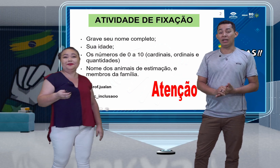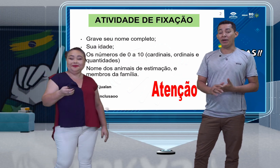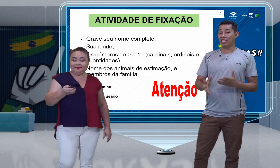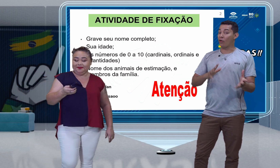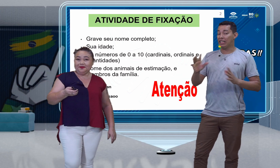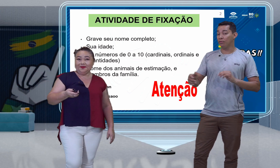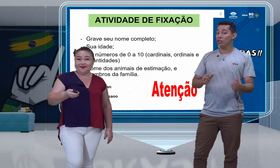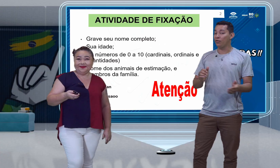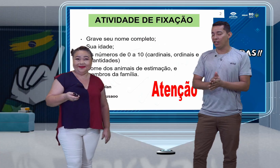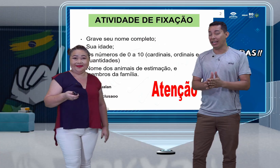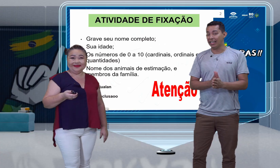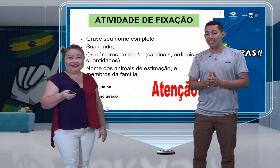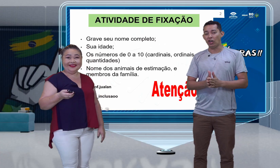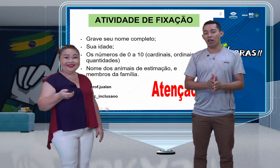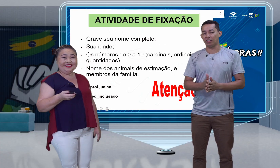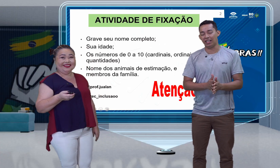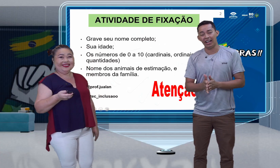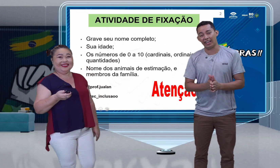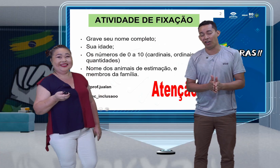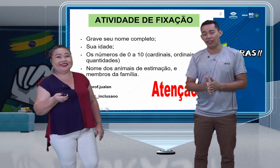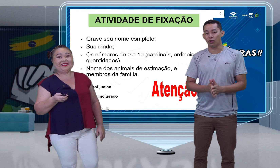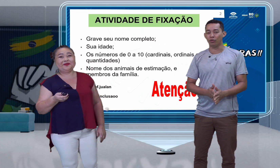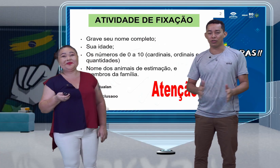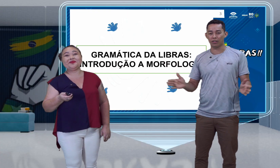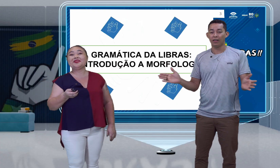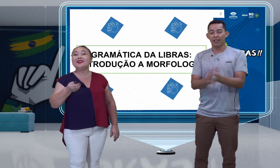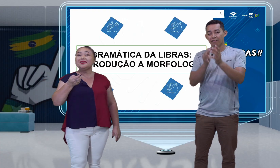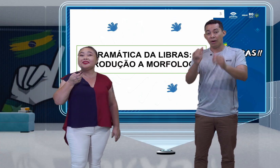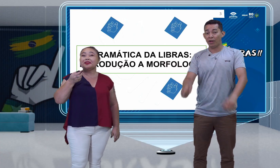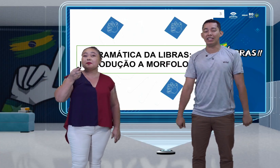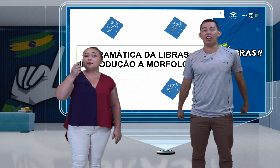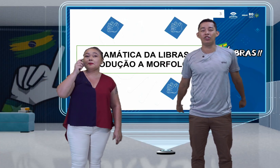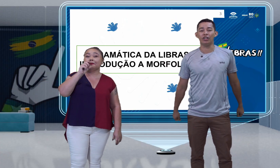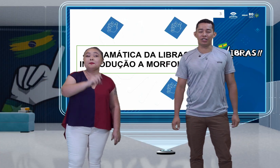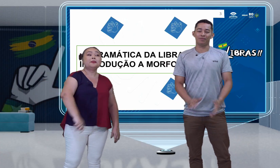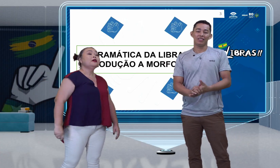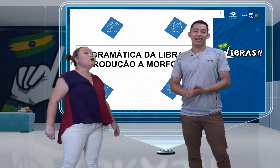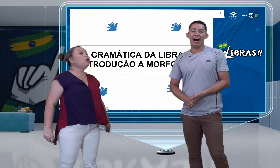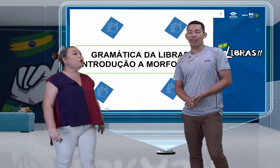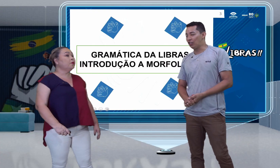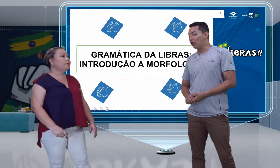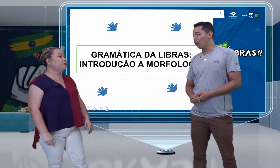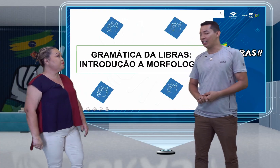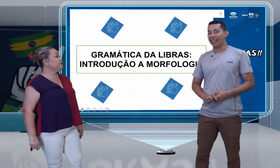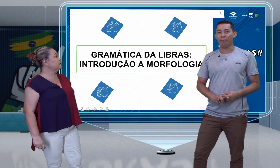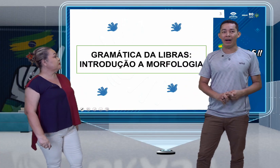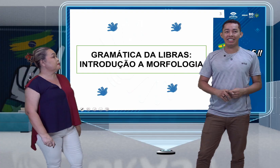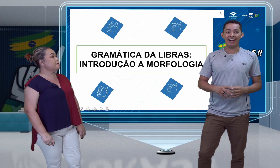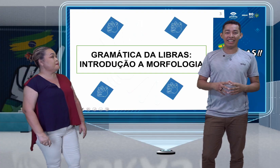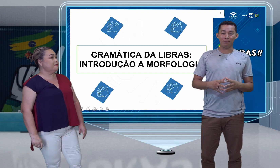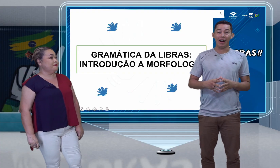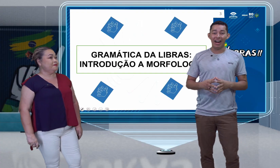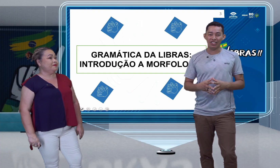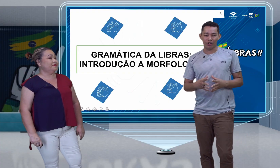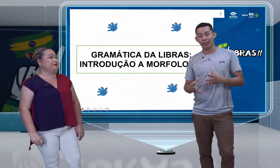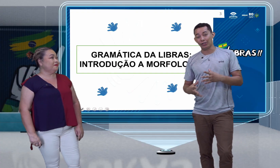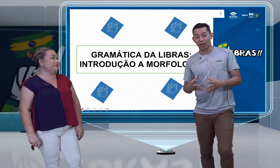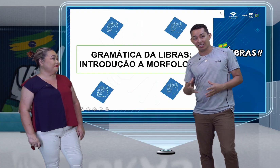Exatamente, aguardamos os vídeos aí, ansiosos, tá? Quero olhar todos. Vamos para nossa aula de hoje? A aula de hoje é aquela parte da gramática gostosa da